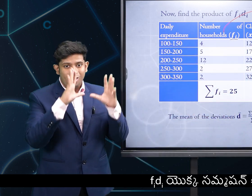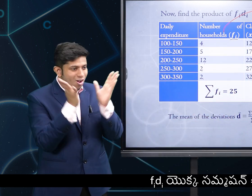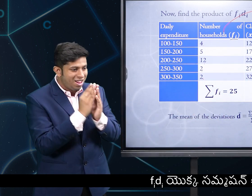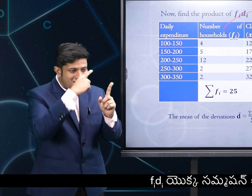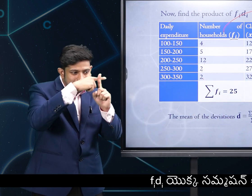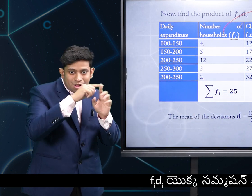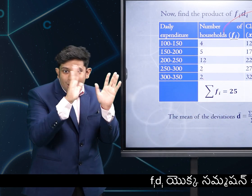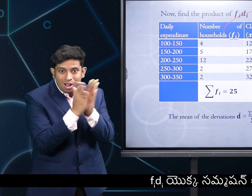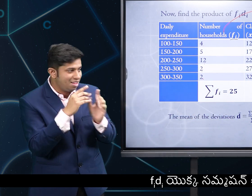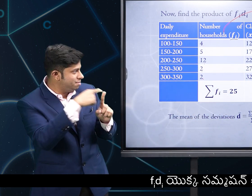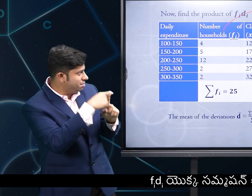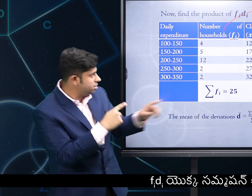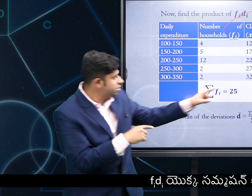ఫిడి యొక్క సమ్మషన్